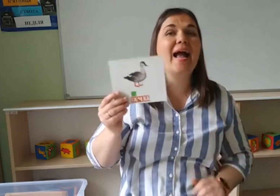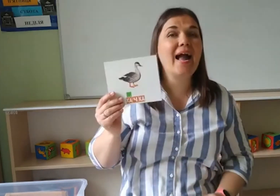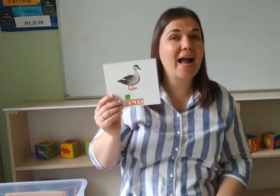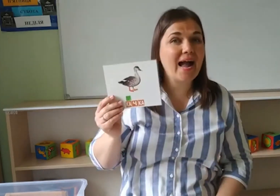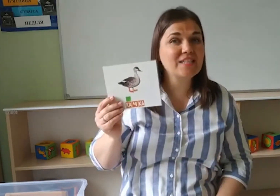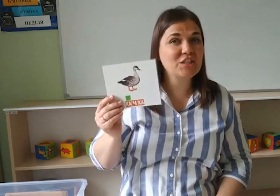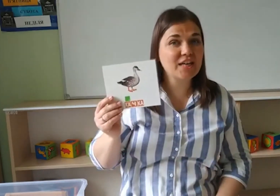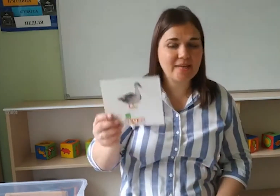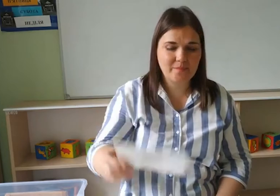Качка.